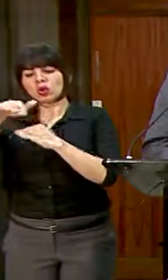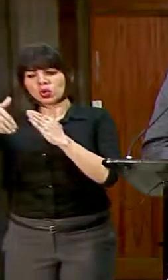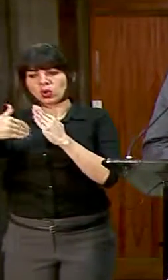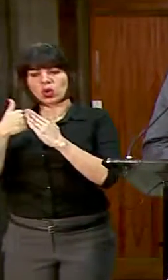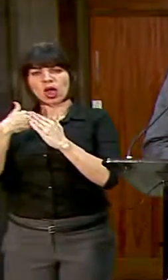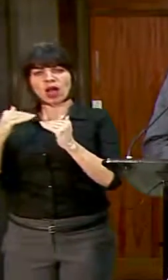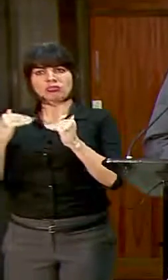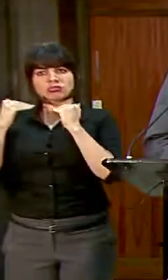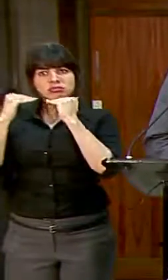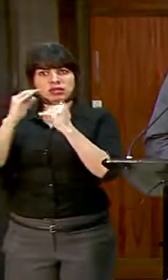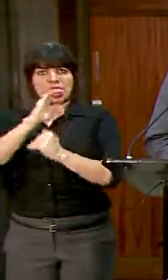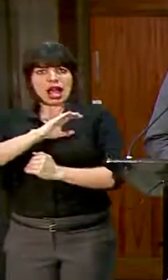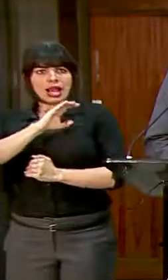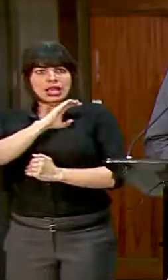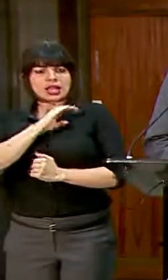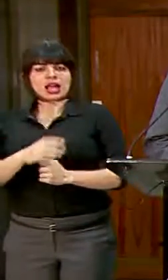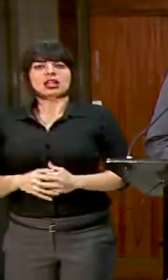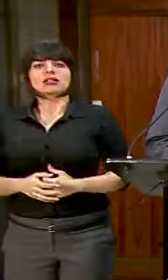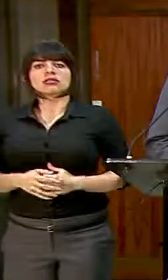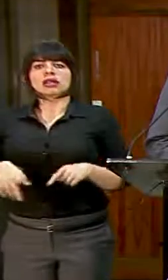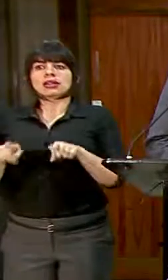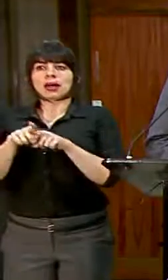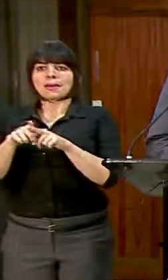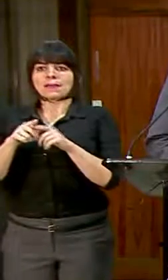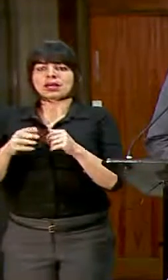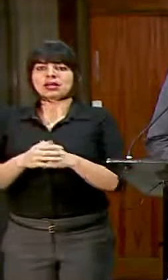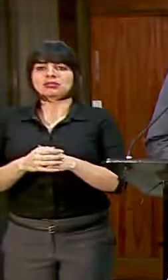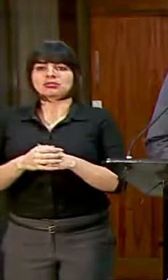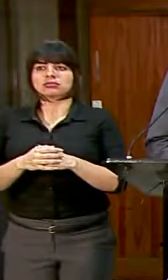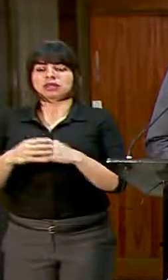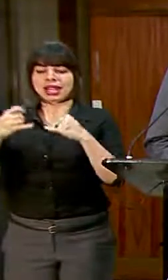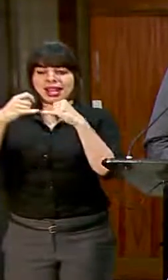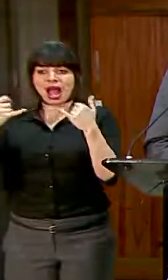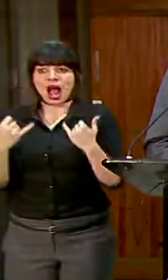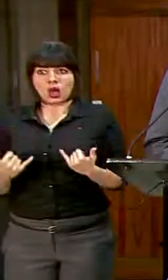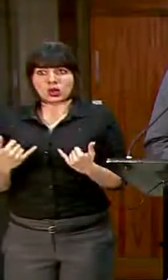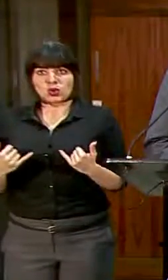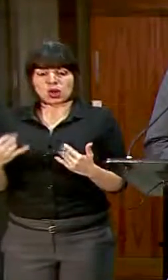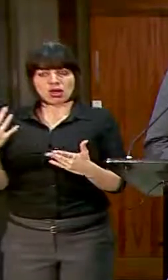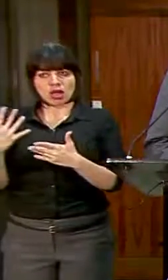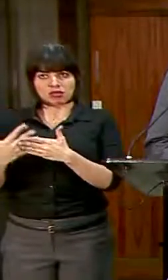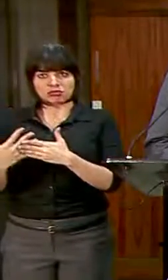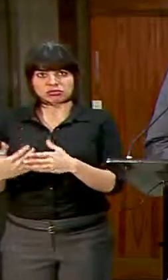más alta calidad y estuvieran en la línea de actualidad